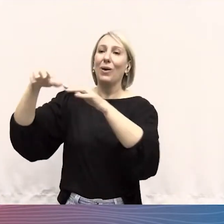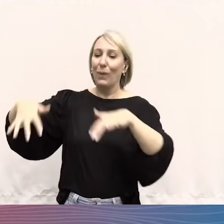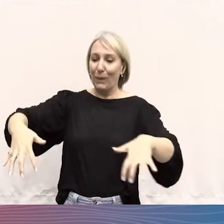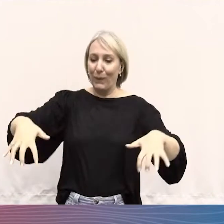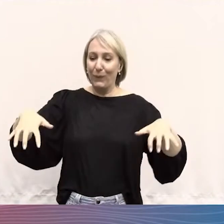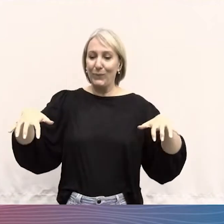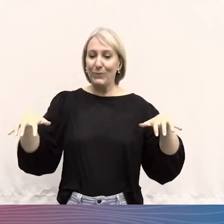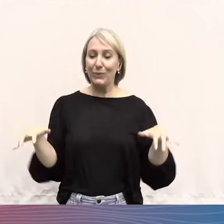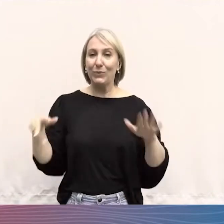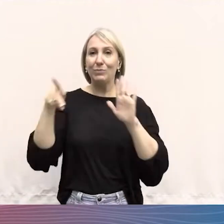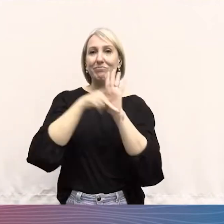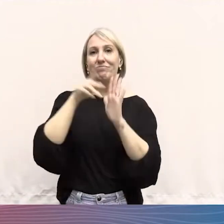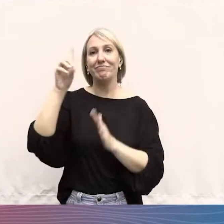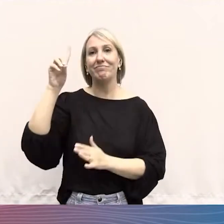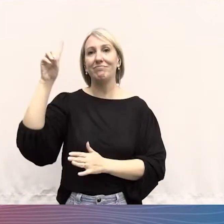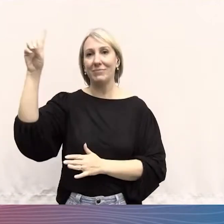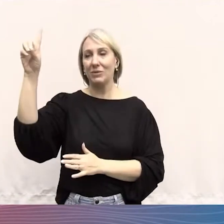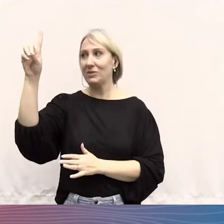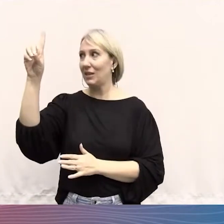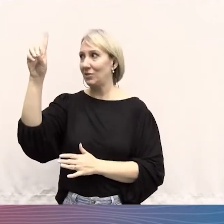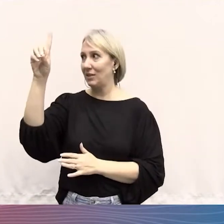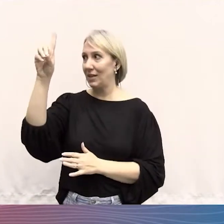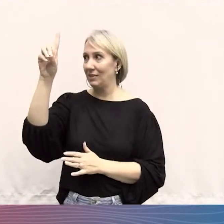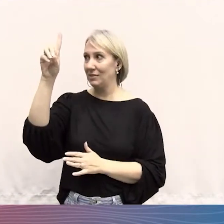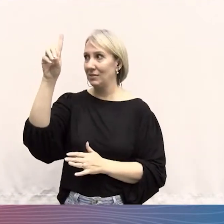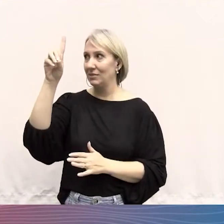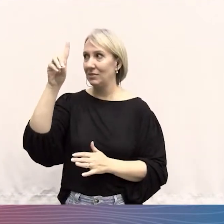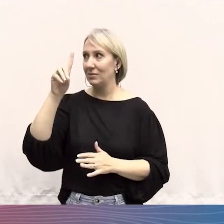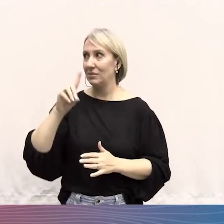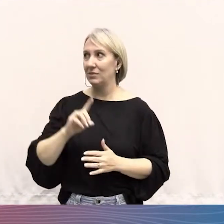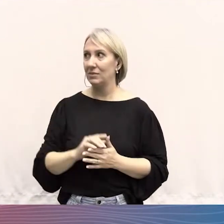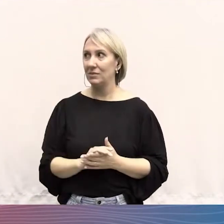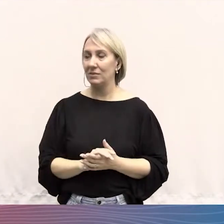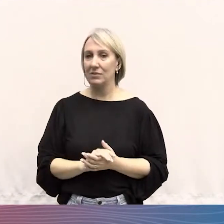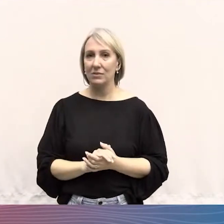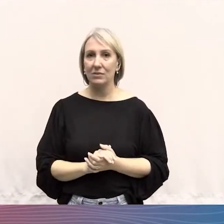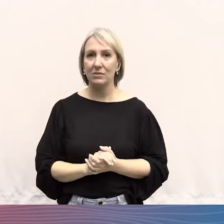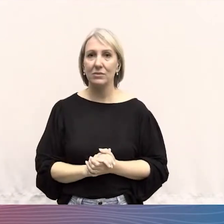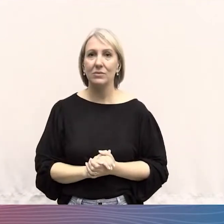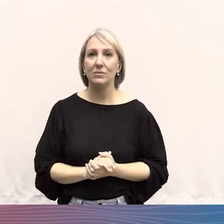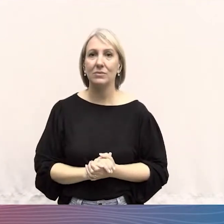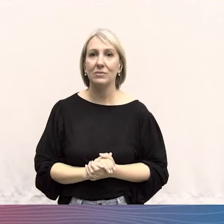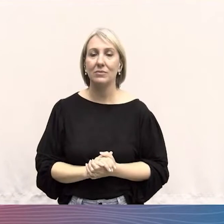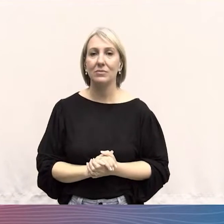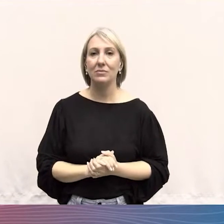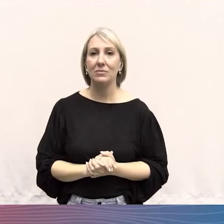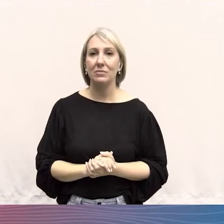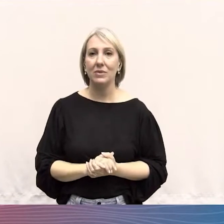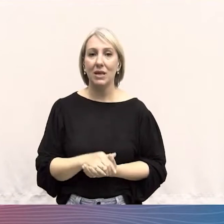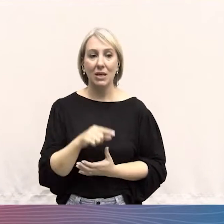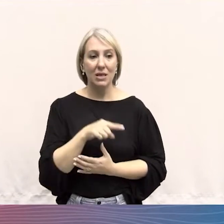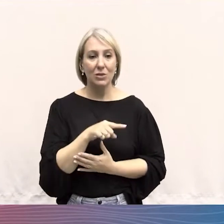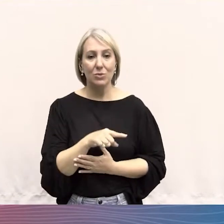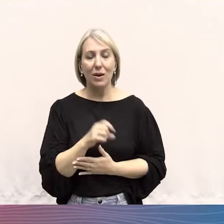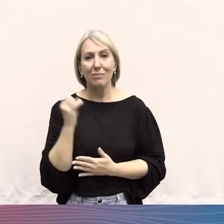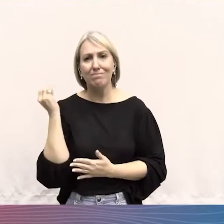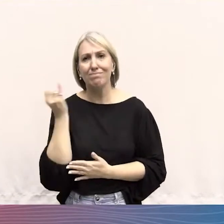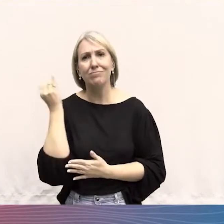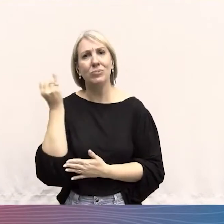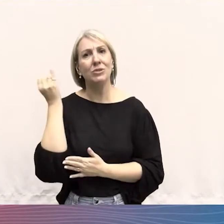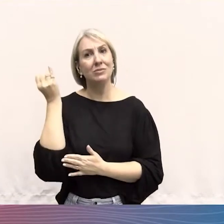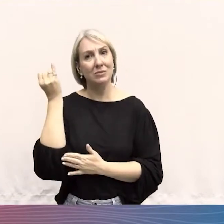No trono, irmãos, aí é bastante singular. Somente